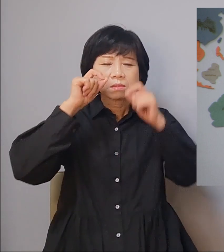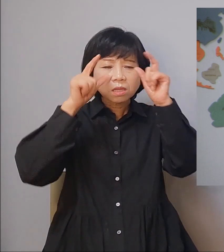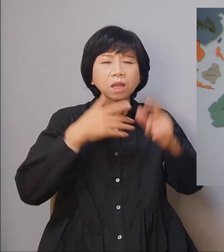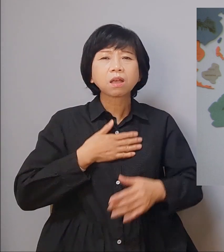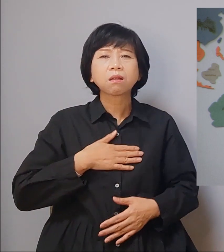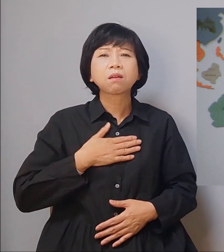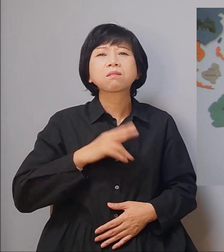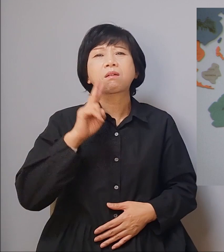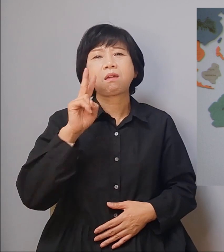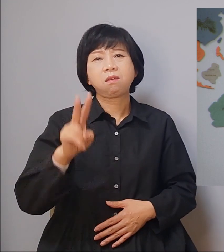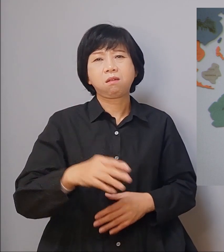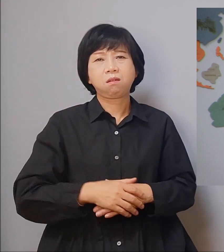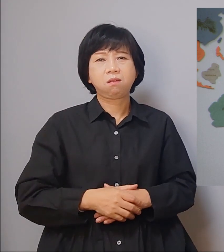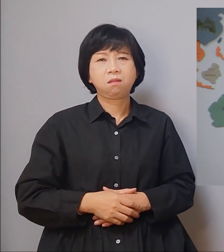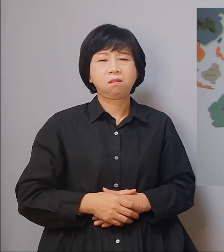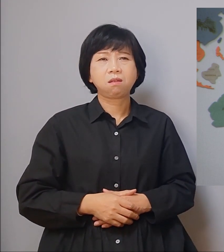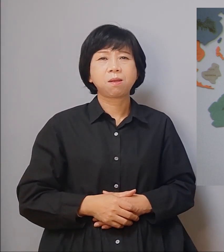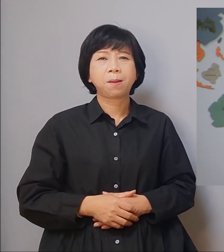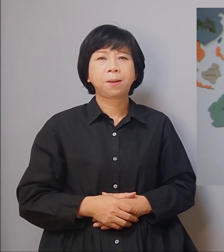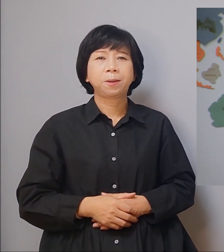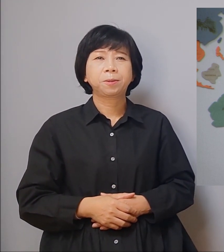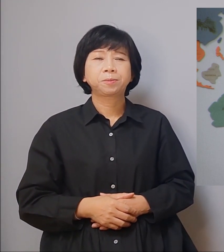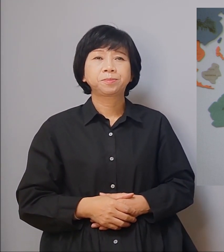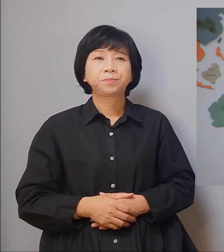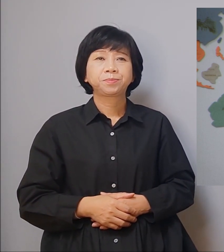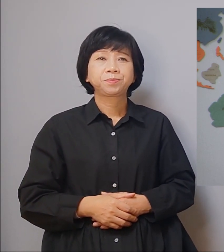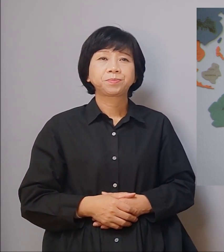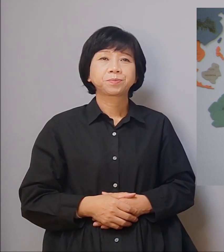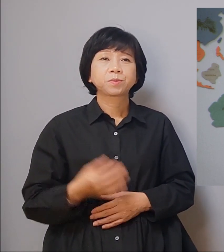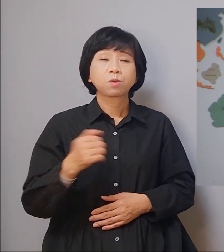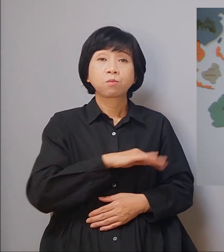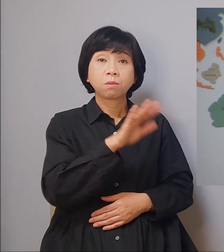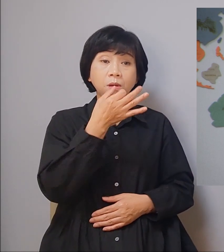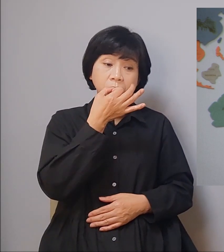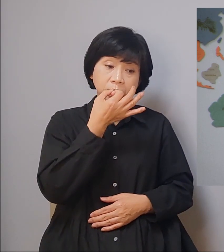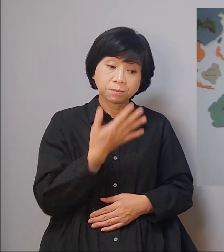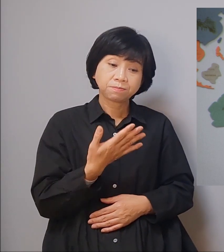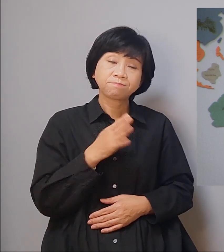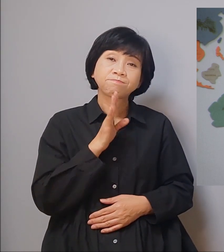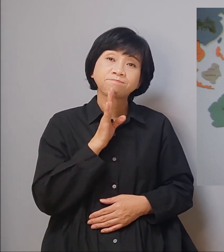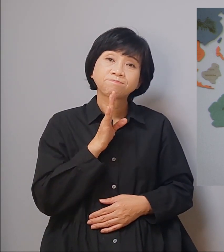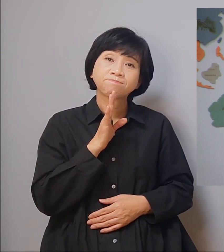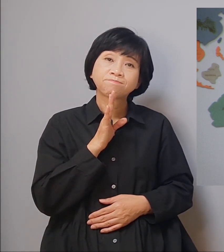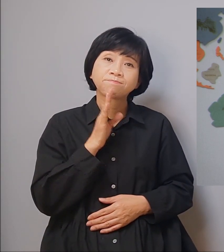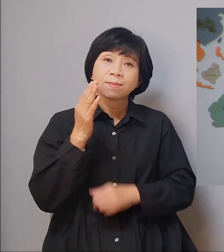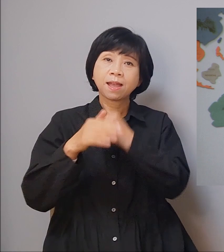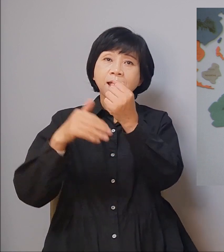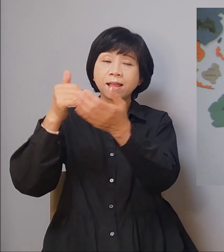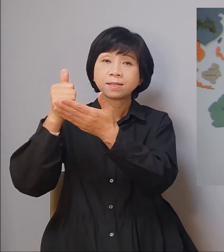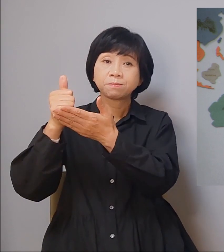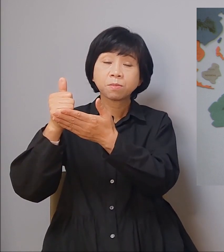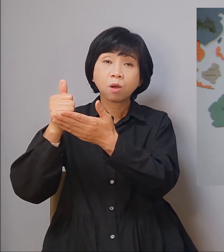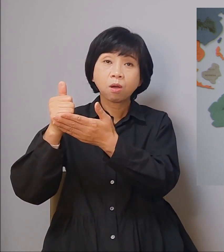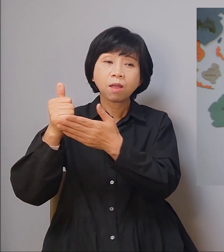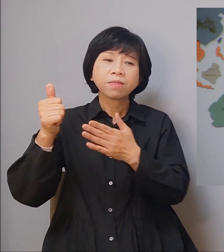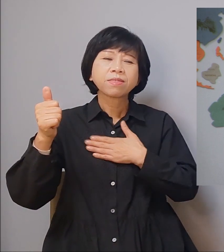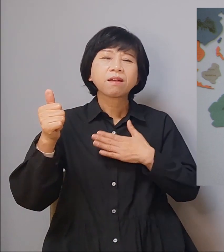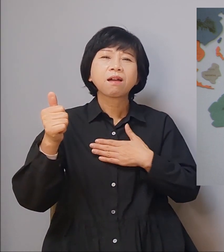깨달으실 수 있습니까? 또 한 가지, 우리도 힘든데 하나님은 우리가 섬길 사람을